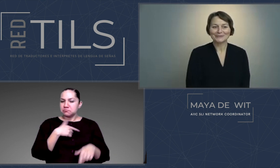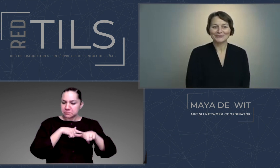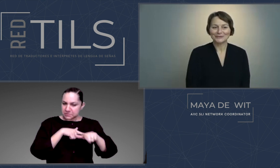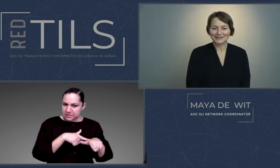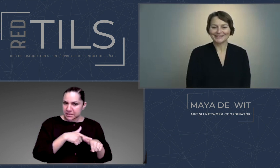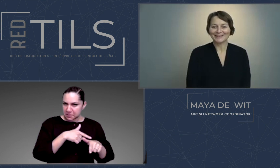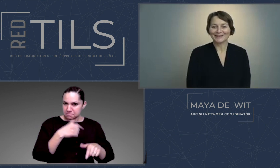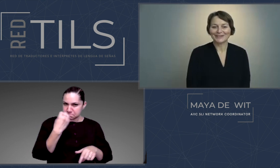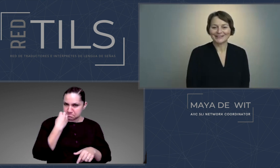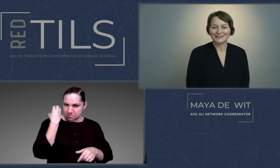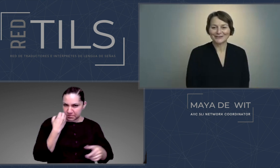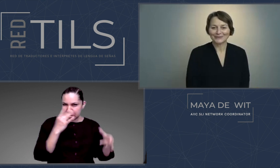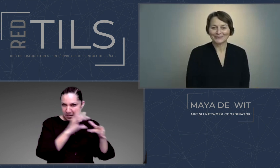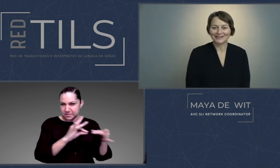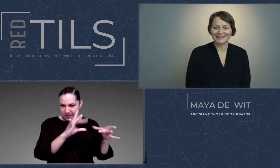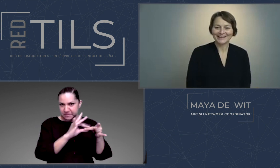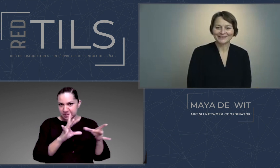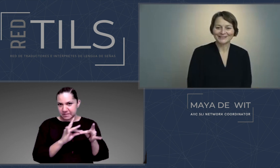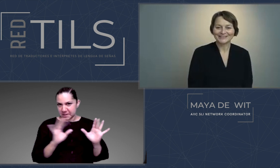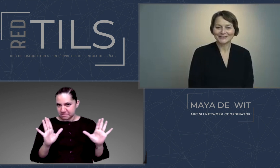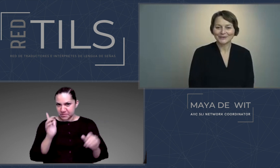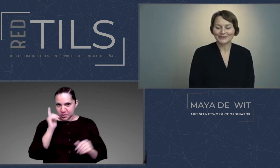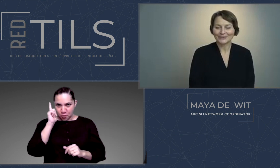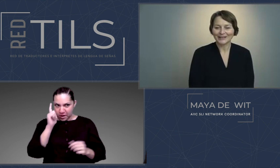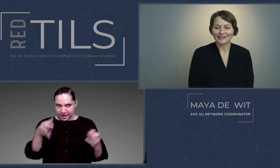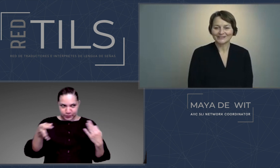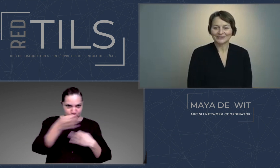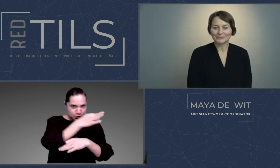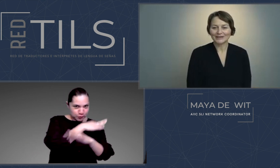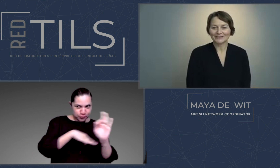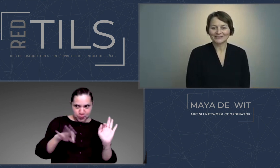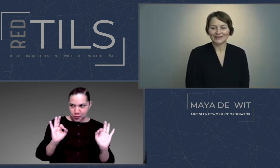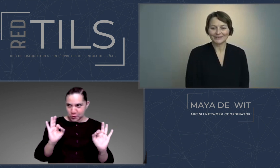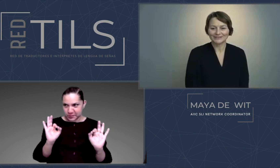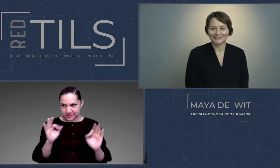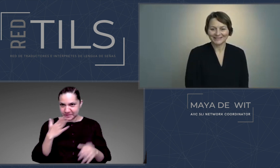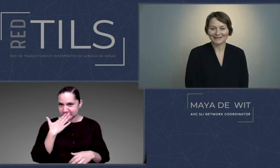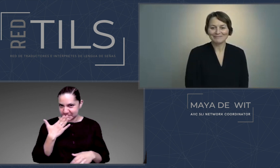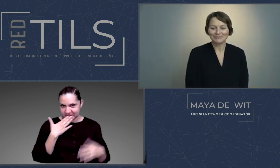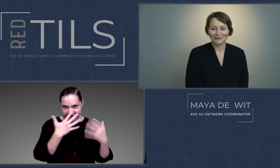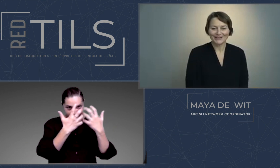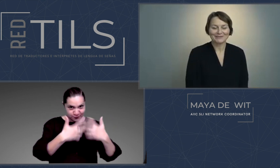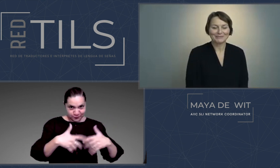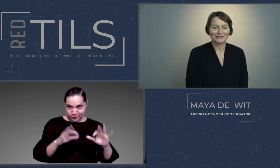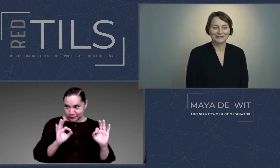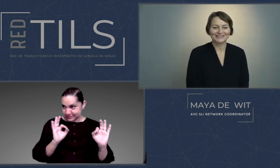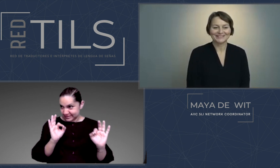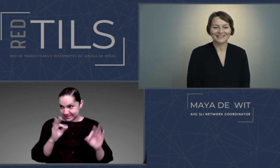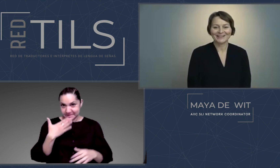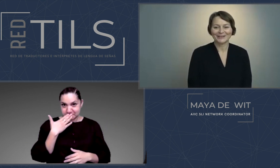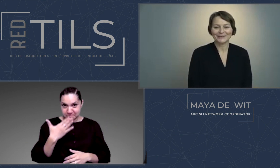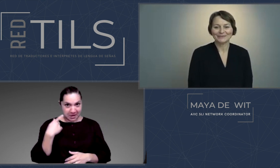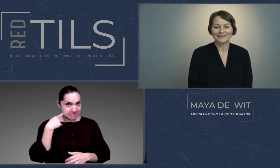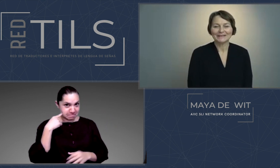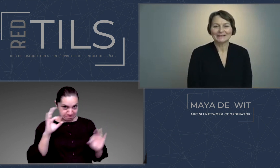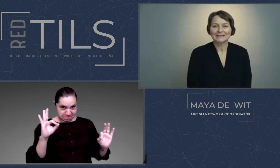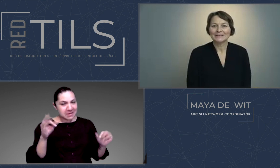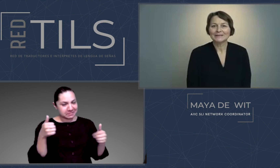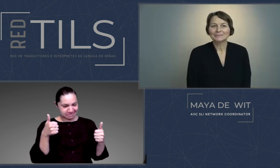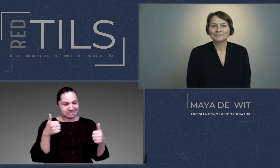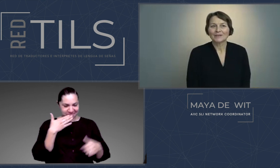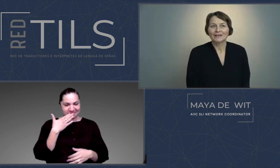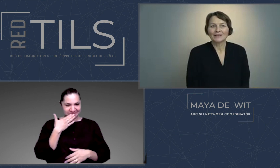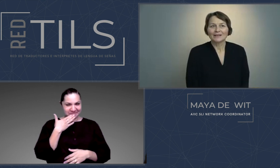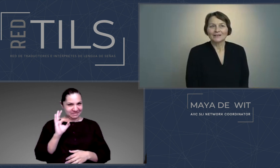am assuming todos estén yeah, que todo esté okay, that's funcionando better. The sound is bien. yeah, Sí, el perfect. sonido Thank está you. perfecto. Muchas